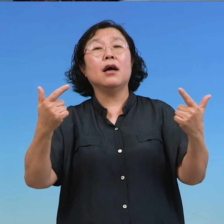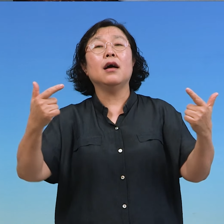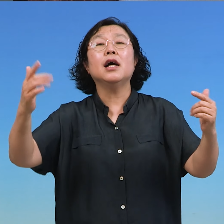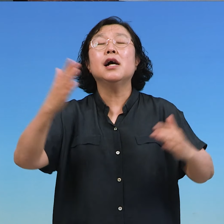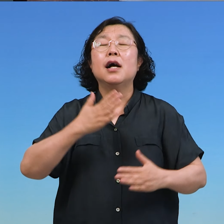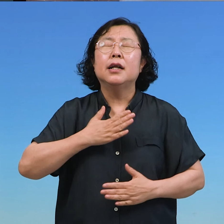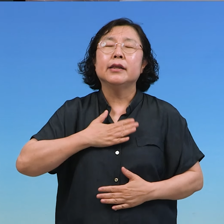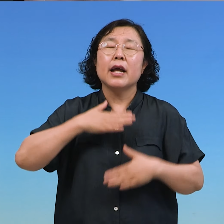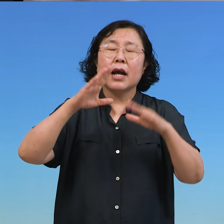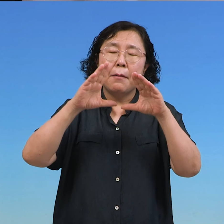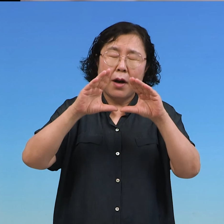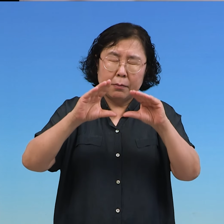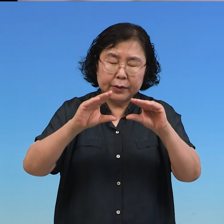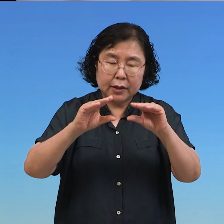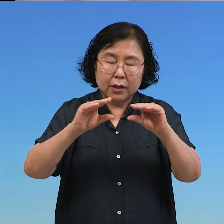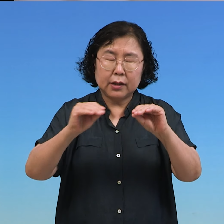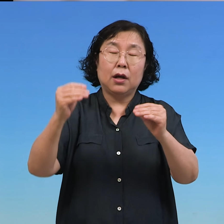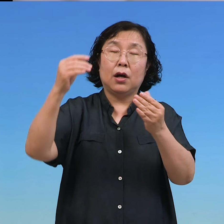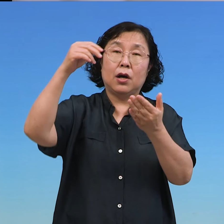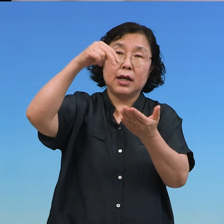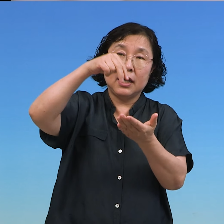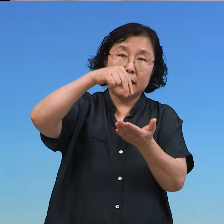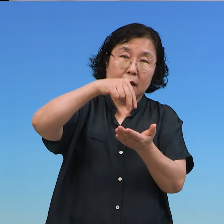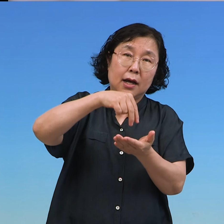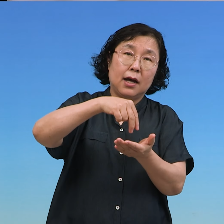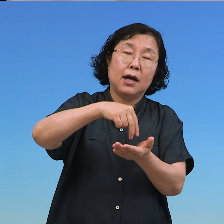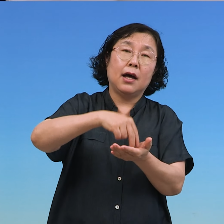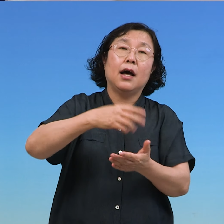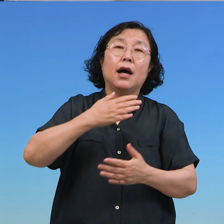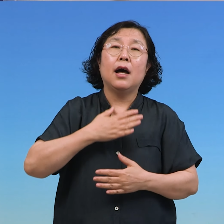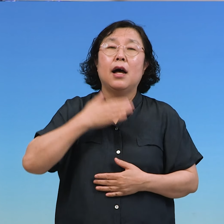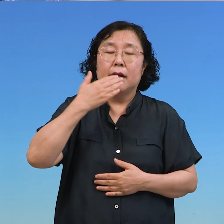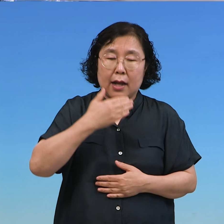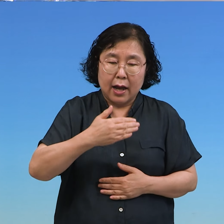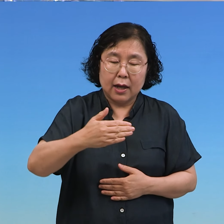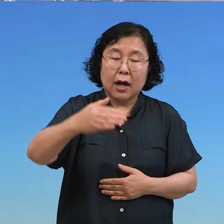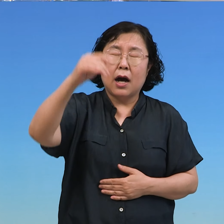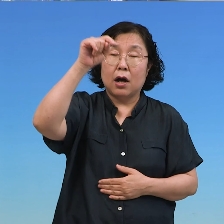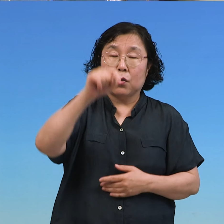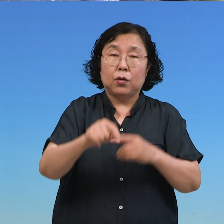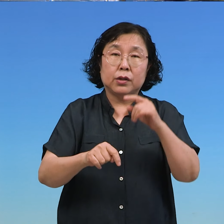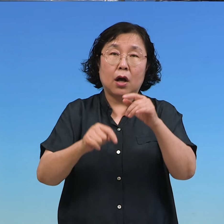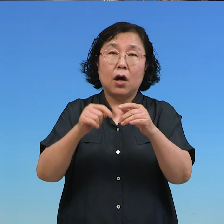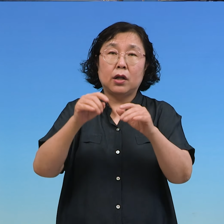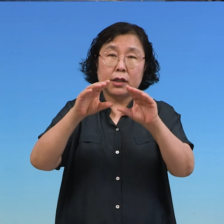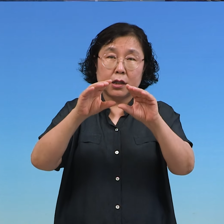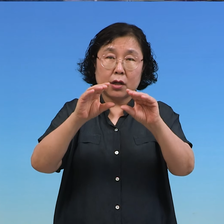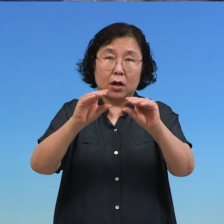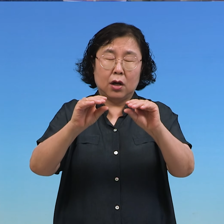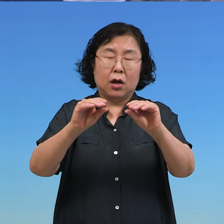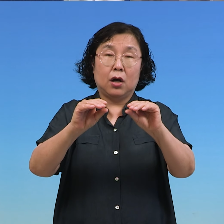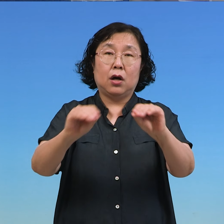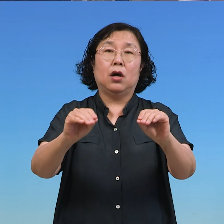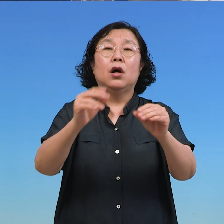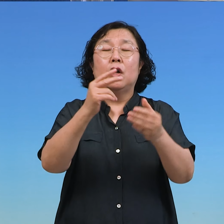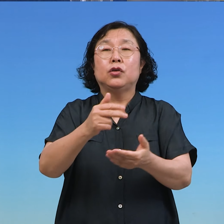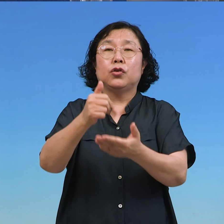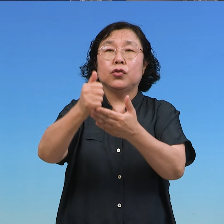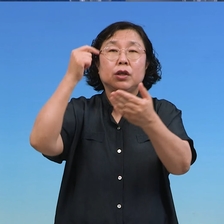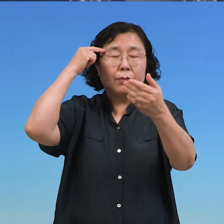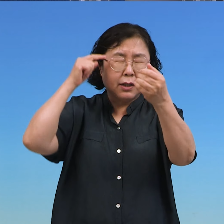아니면 내가 멈춰서리다 내가 멈춰서리다 나의 가고서는 거 나의 가고서는 주님 뜻에